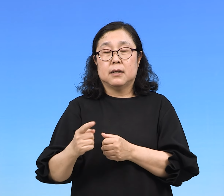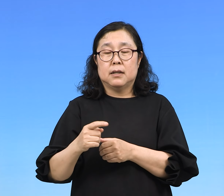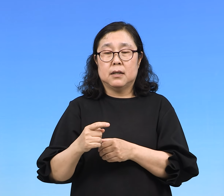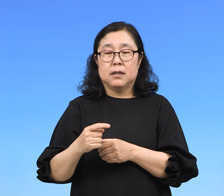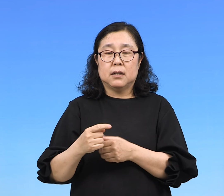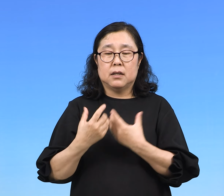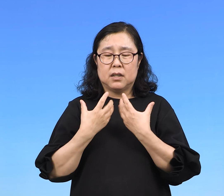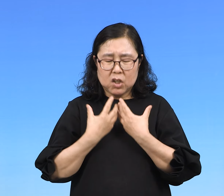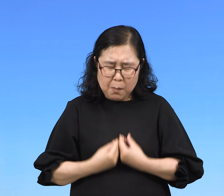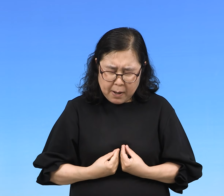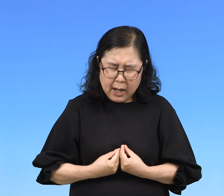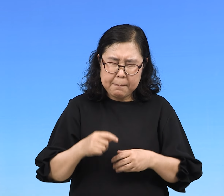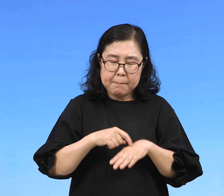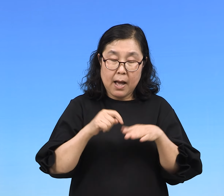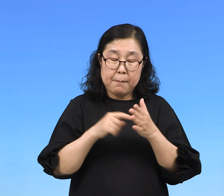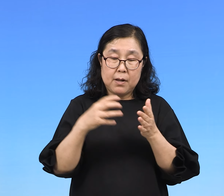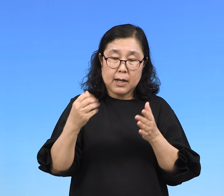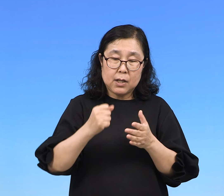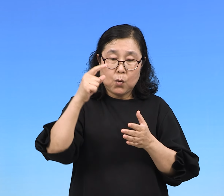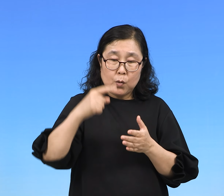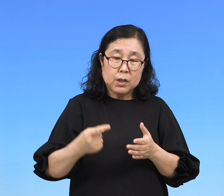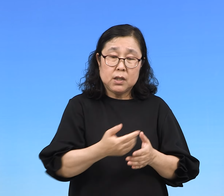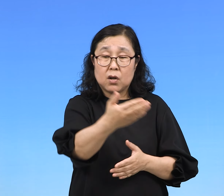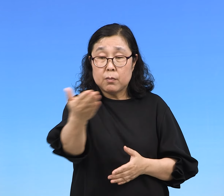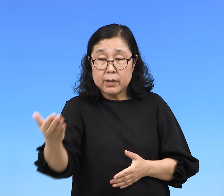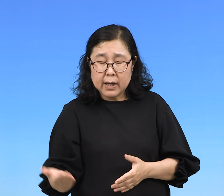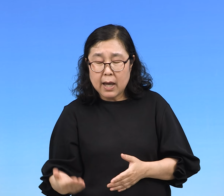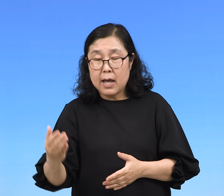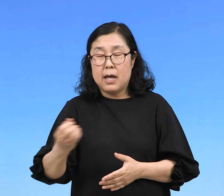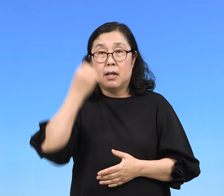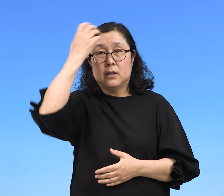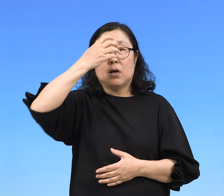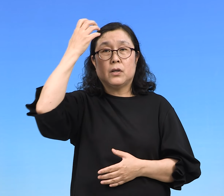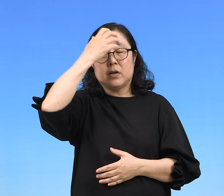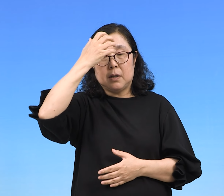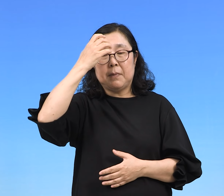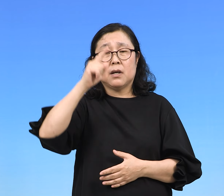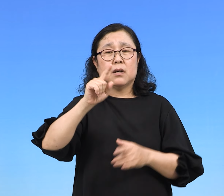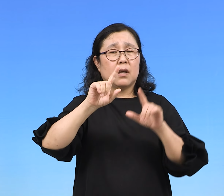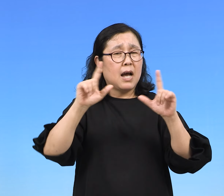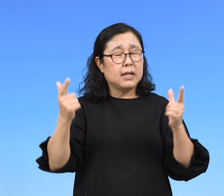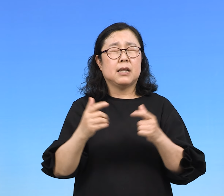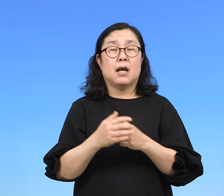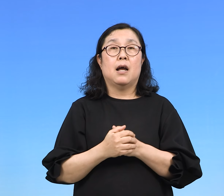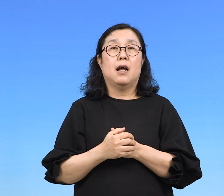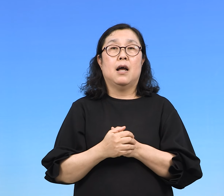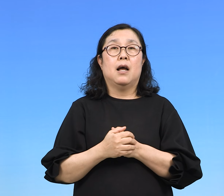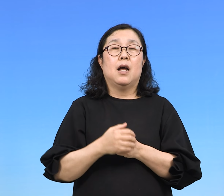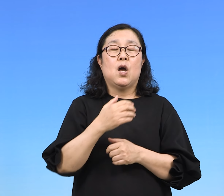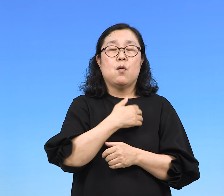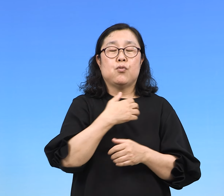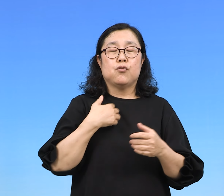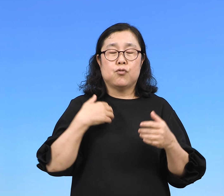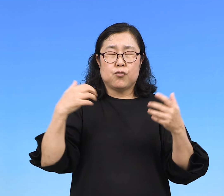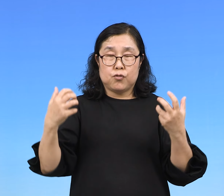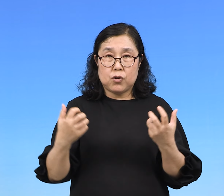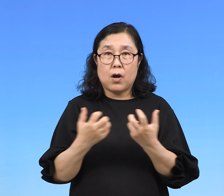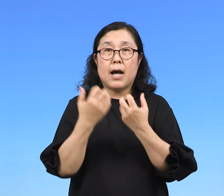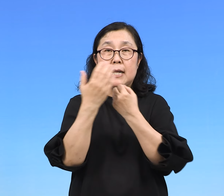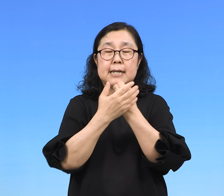그 상실한 마음을 가지고 오신 분들에게 오늘 우리 성령님께서 그게 아니야,